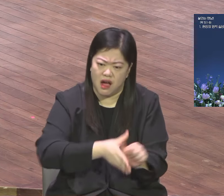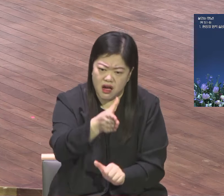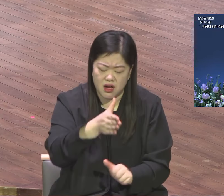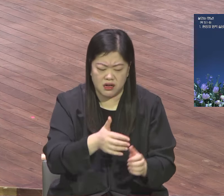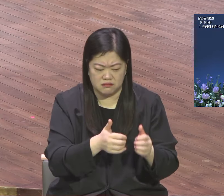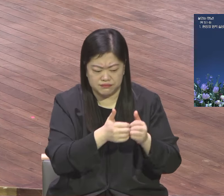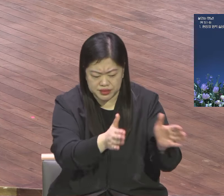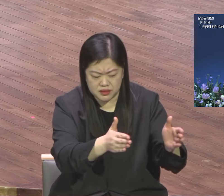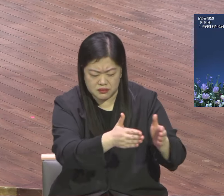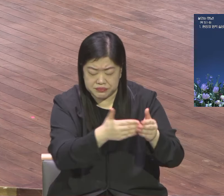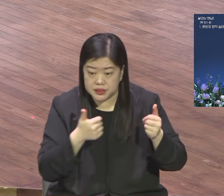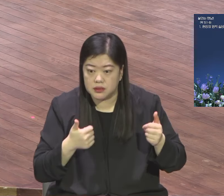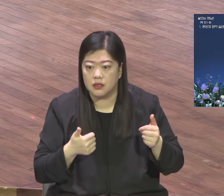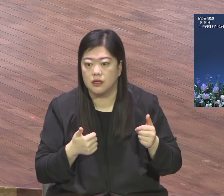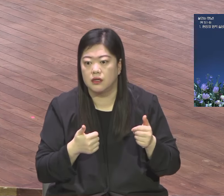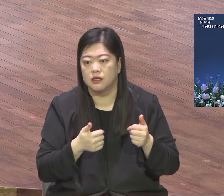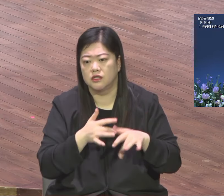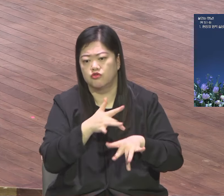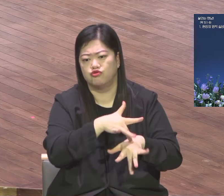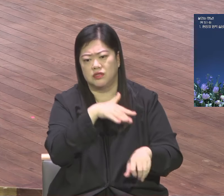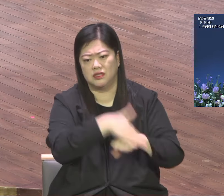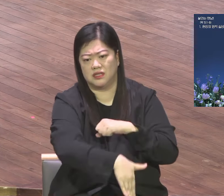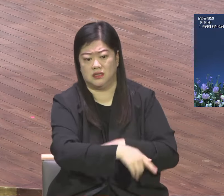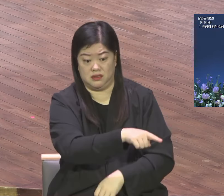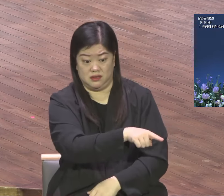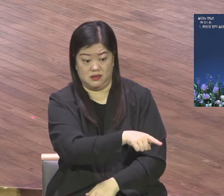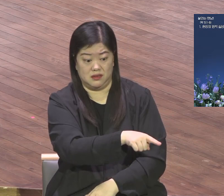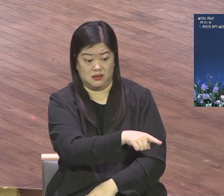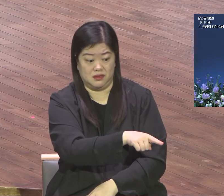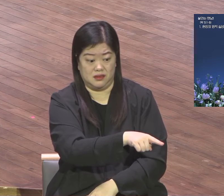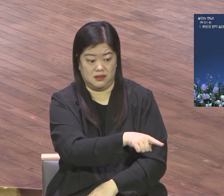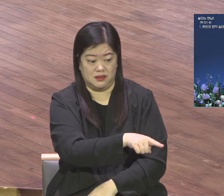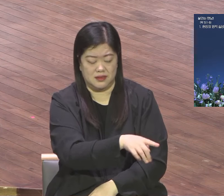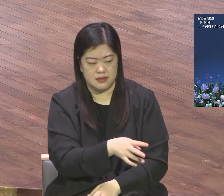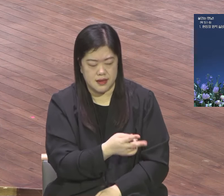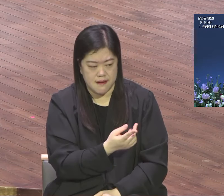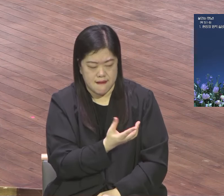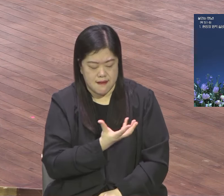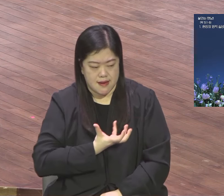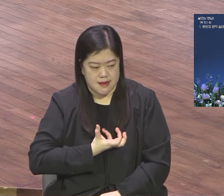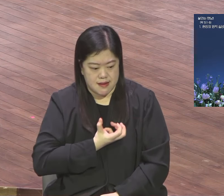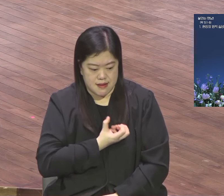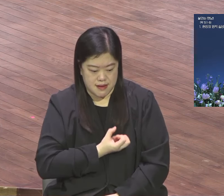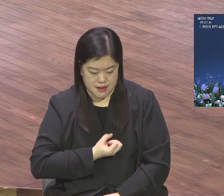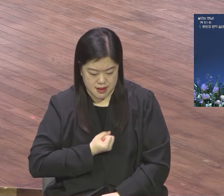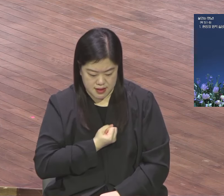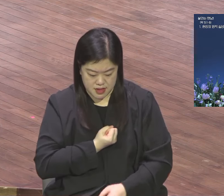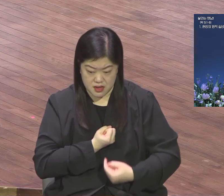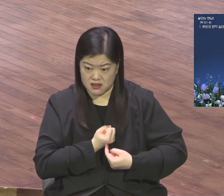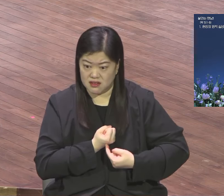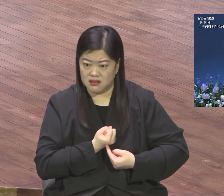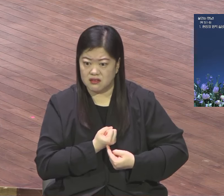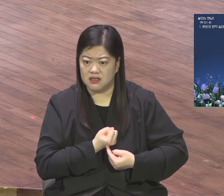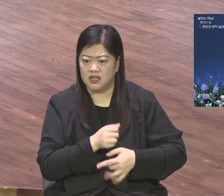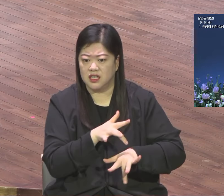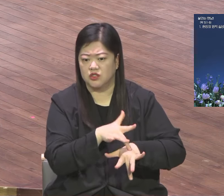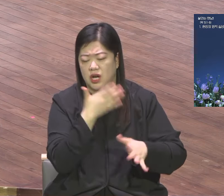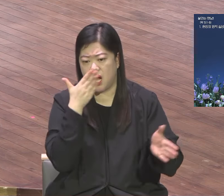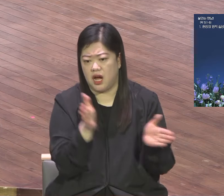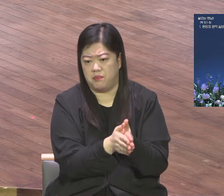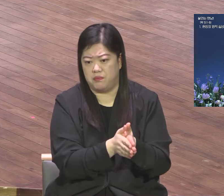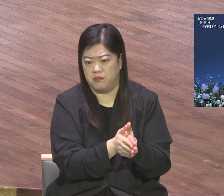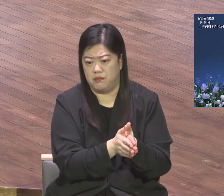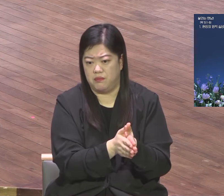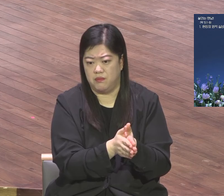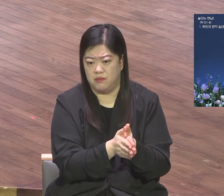하고 그렇게 마음을 싸우게 만들고 전부 사단이 주는 그 속삭임이라니까요. 그렇다고 하면 여러분